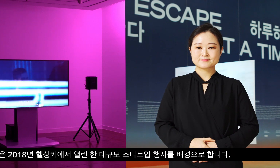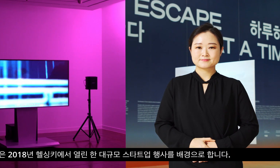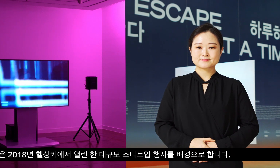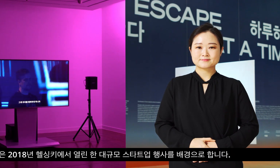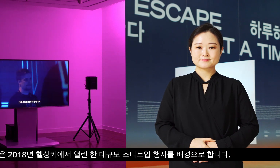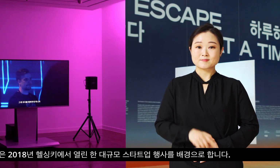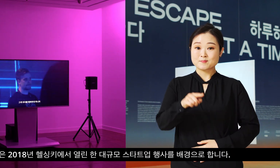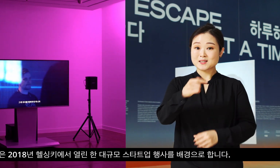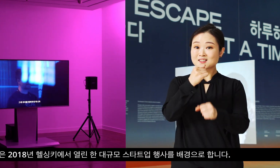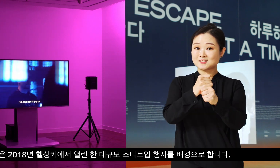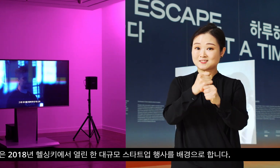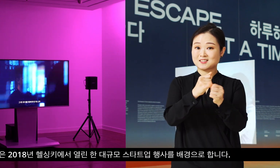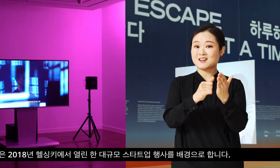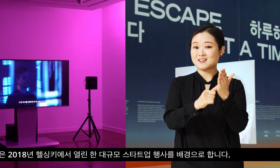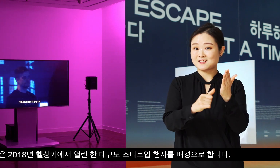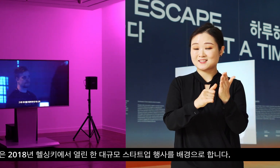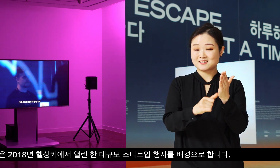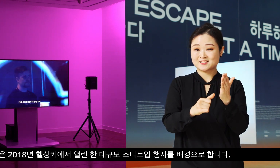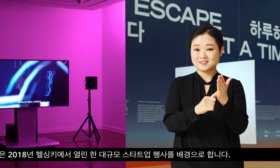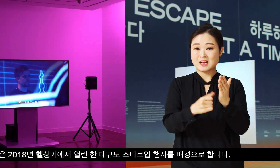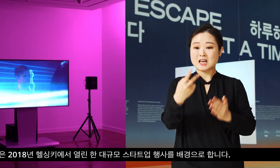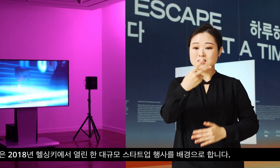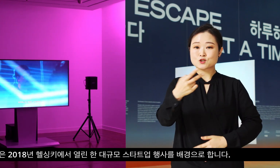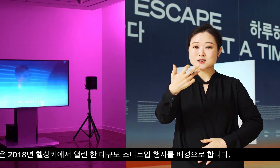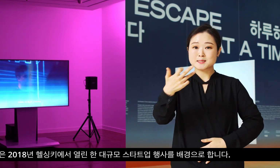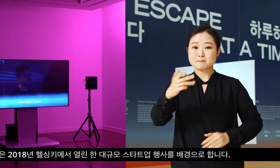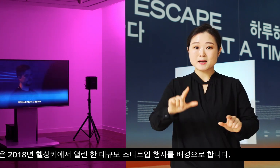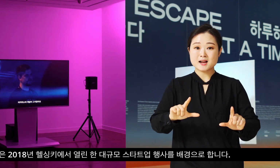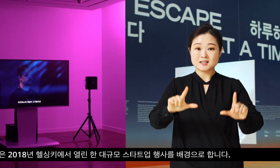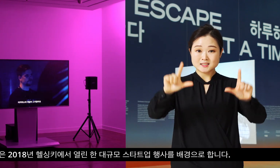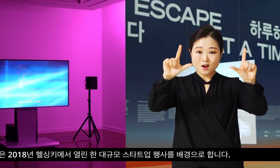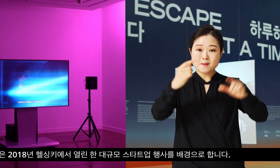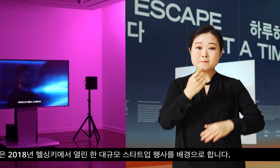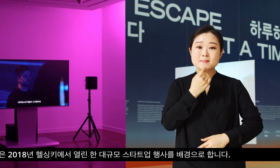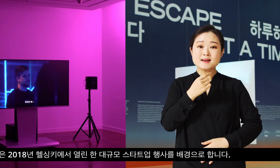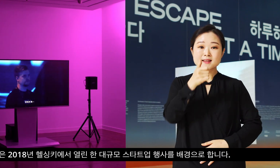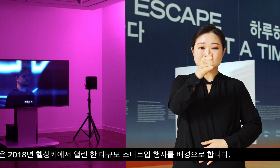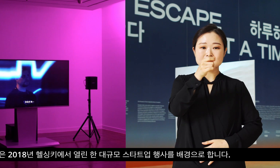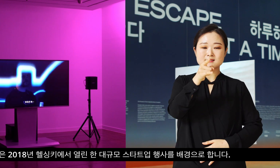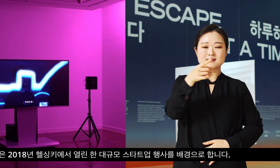본 작품은 2018년 핀란드 헬싱키에서 열린